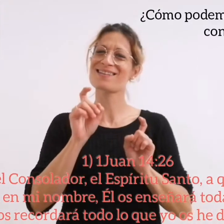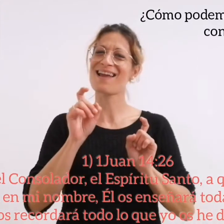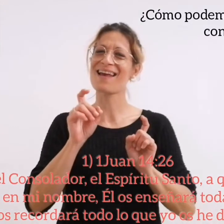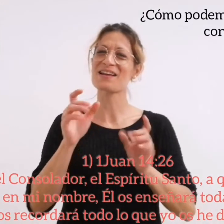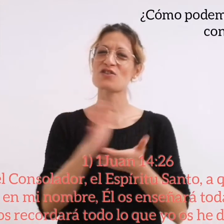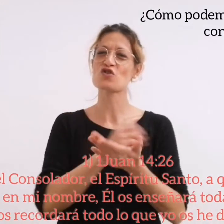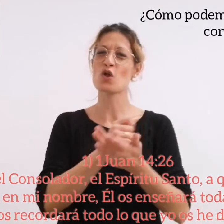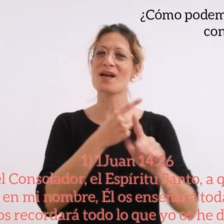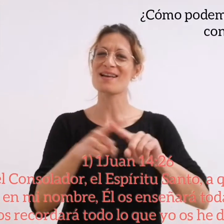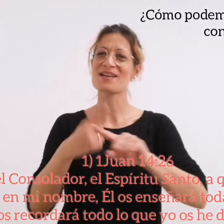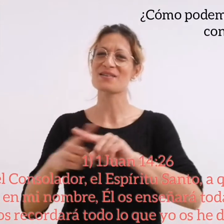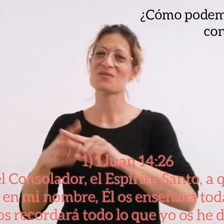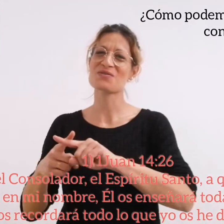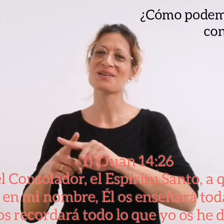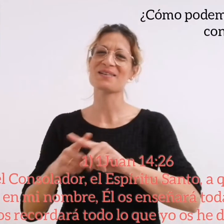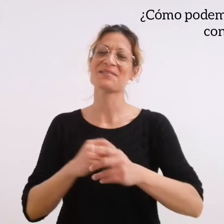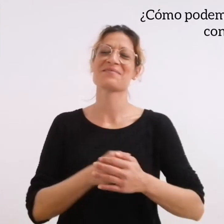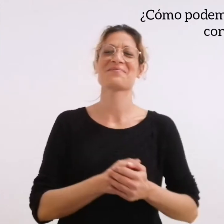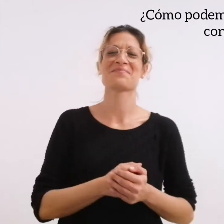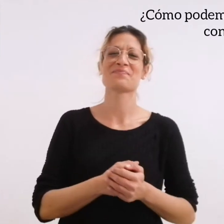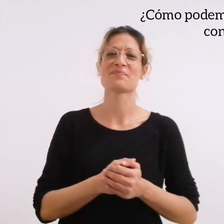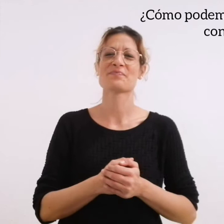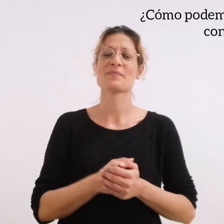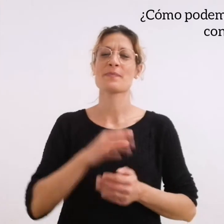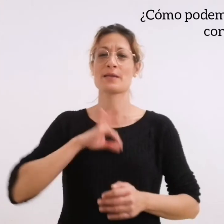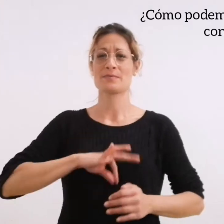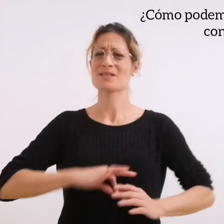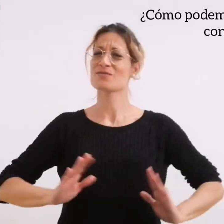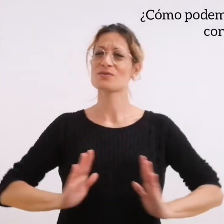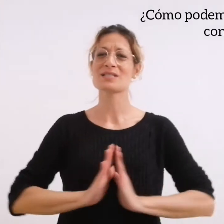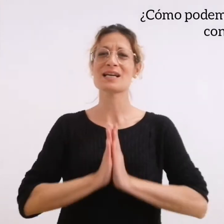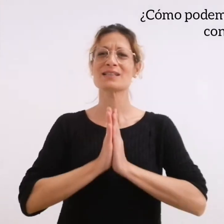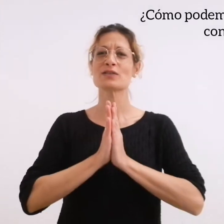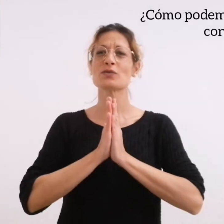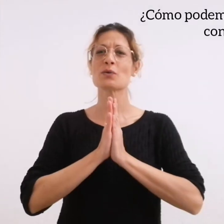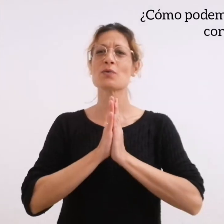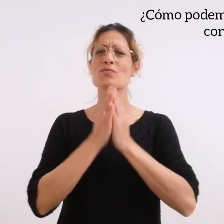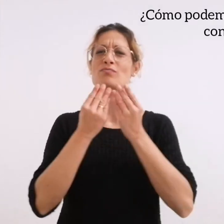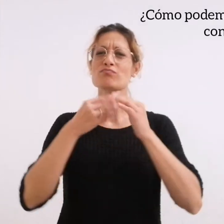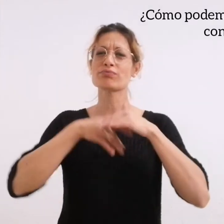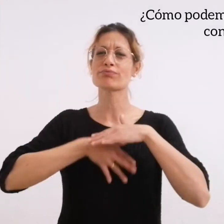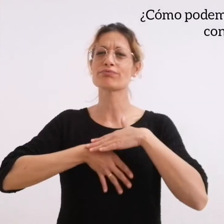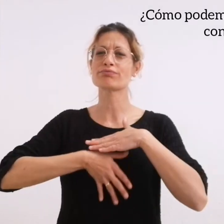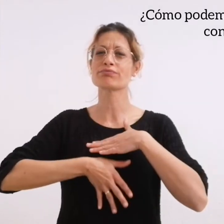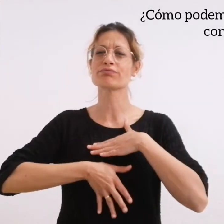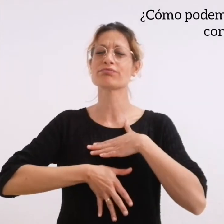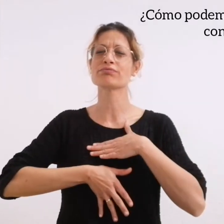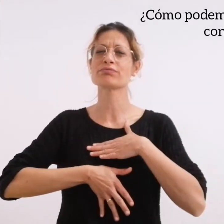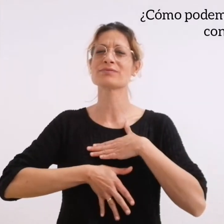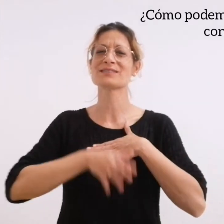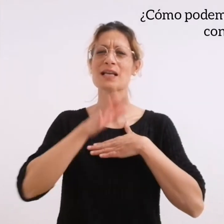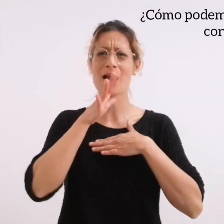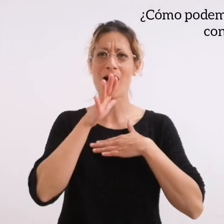todo lo que yo os he dicho. El Espíritu Santo mora en nosotros. Y ahora cuando tomamos la palabra de